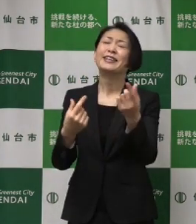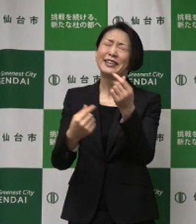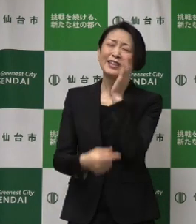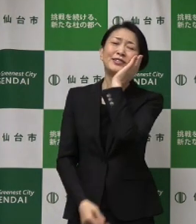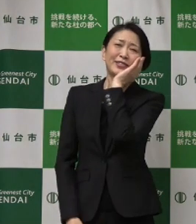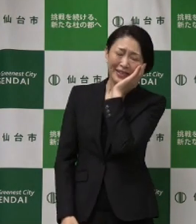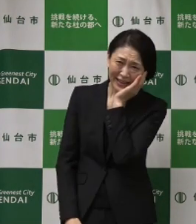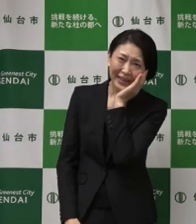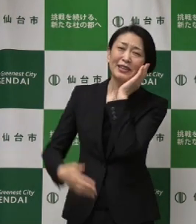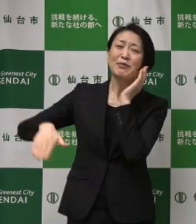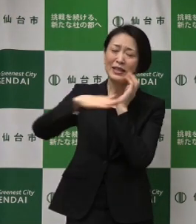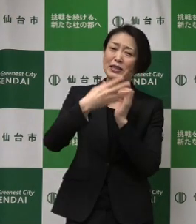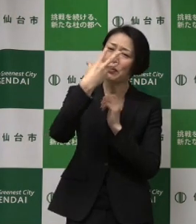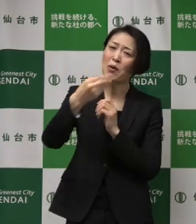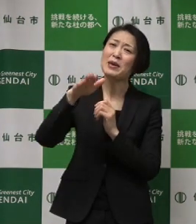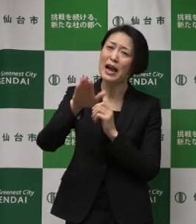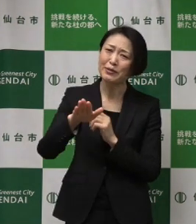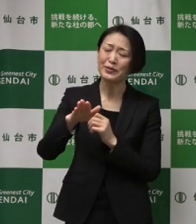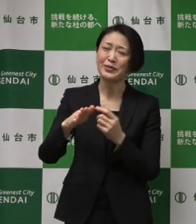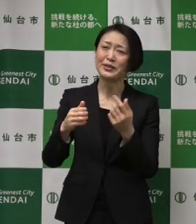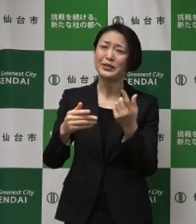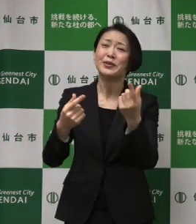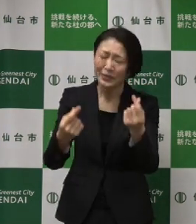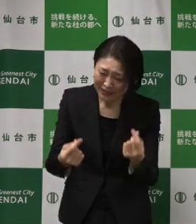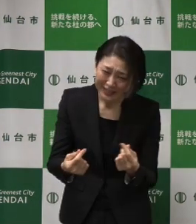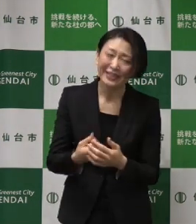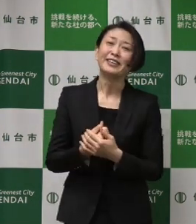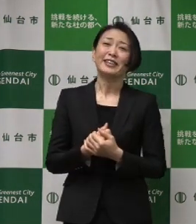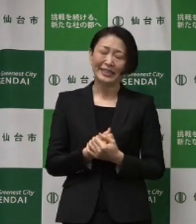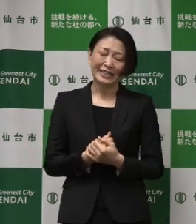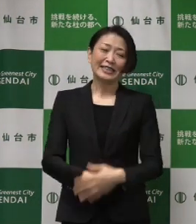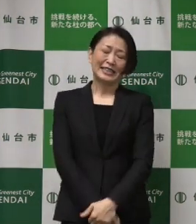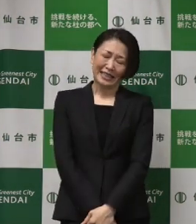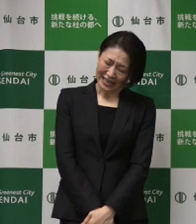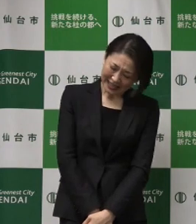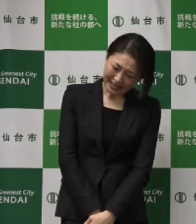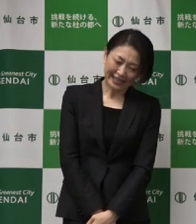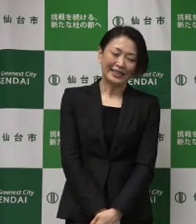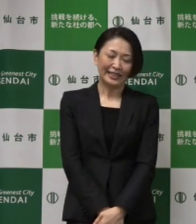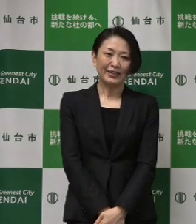りそこにも大きく寄せられているものと思います。本当に